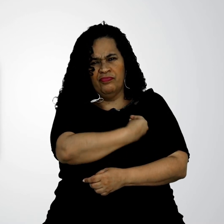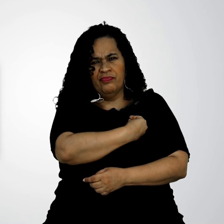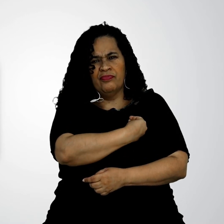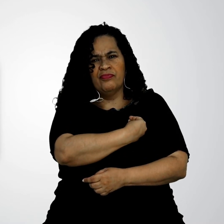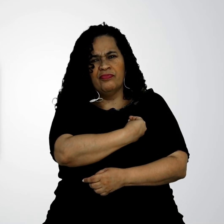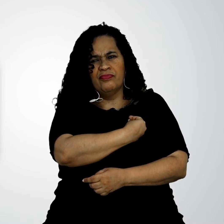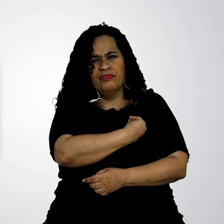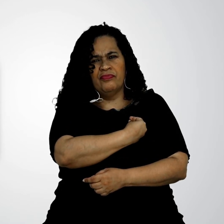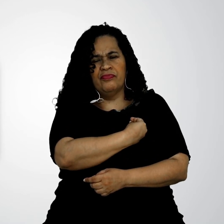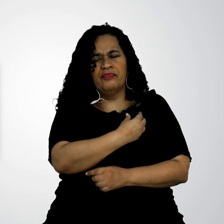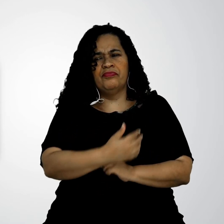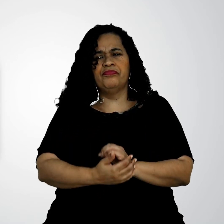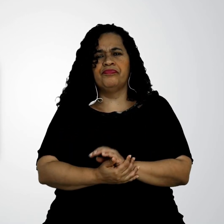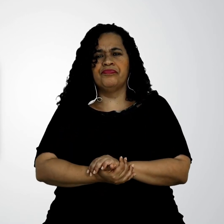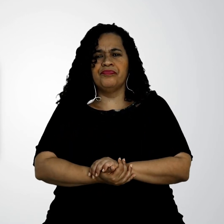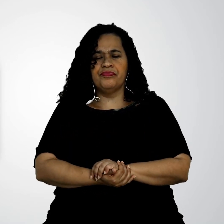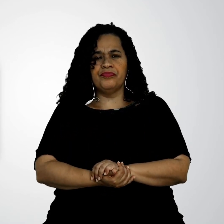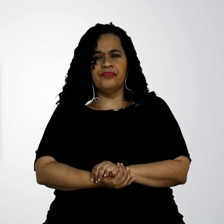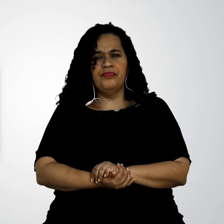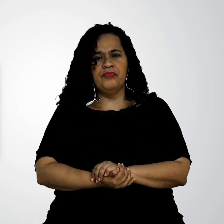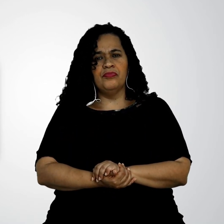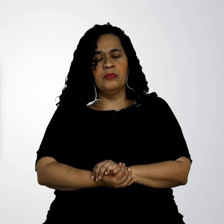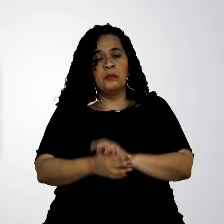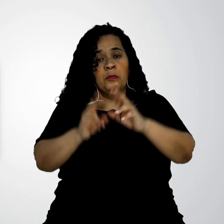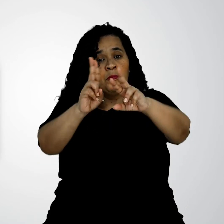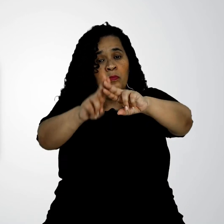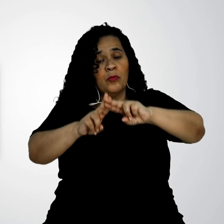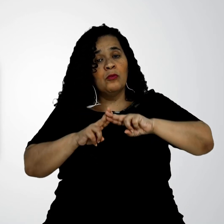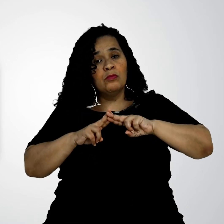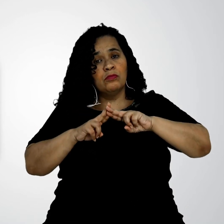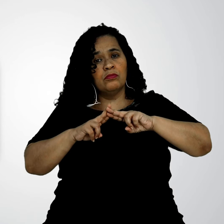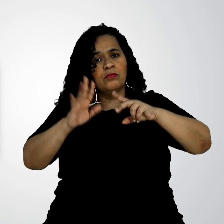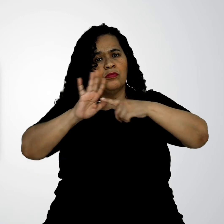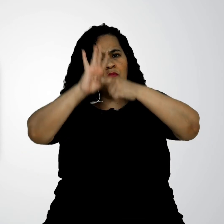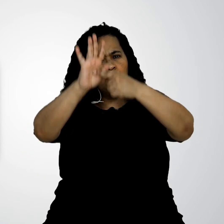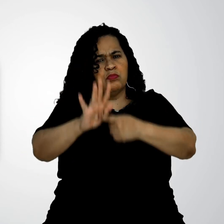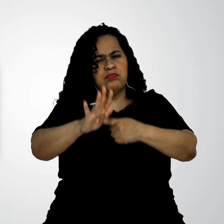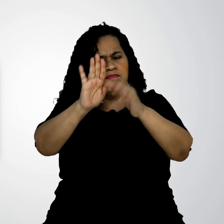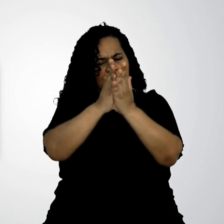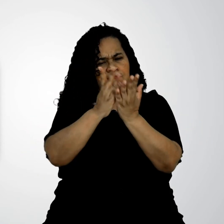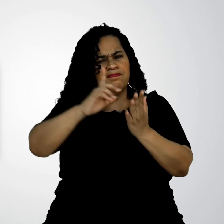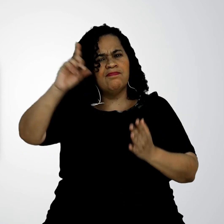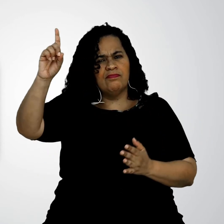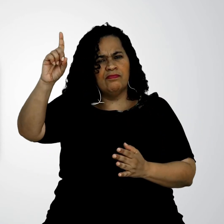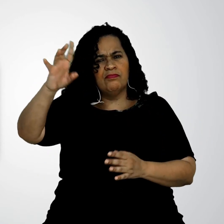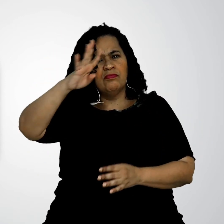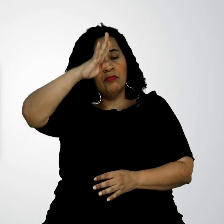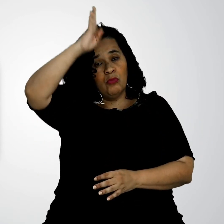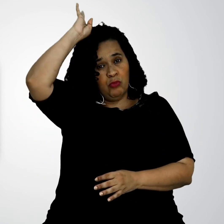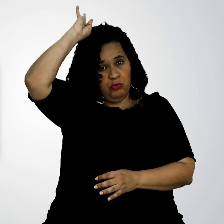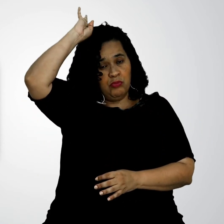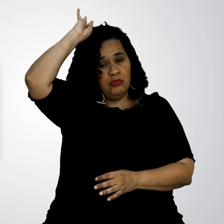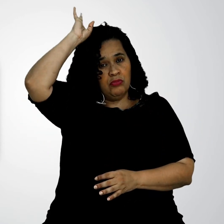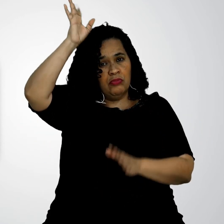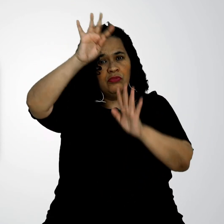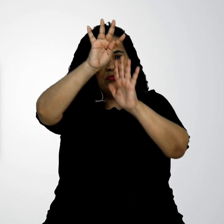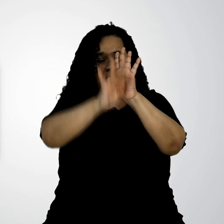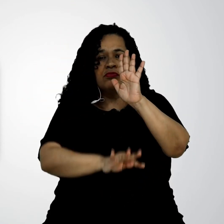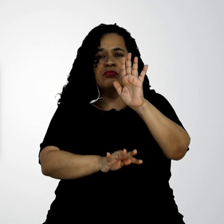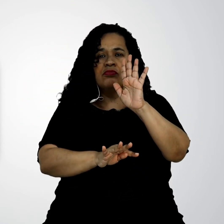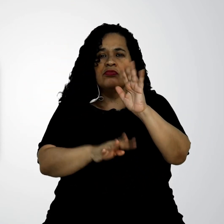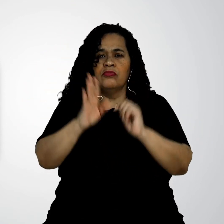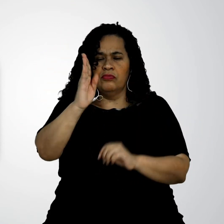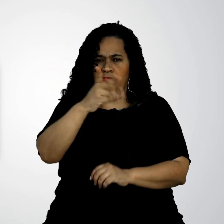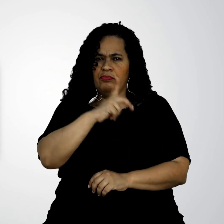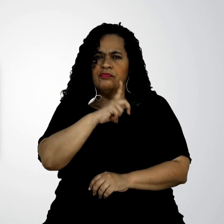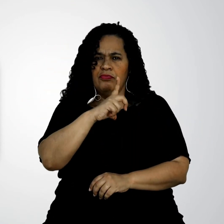Deus dá a respeito da sexualidade humana. Portanto, é muito nítido na palavra de Deus. Lá em Romanos, vários textos aqui são citados,